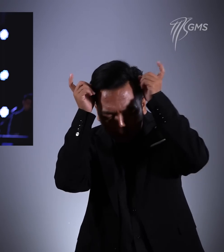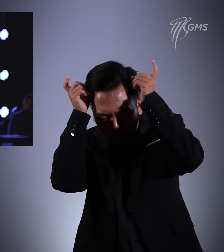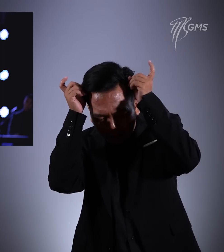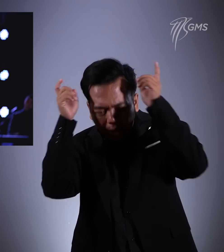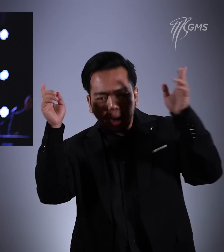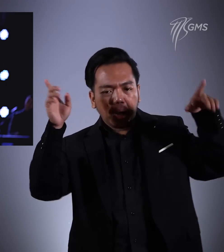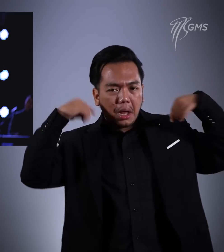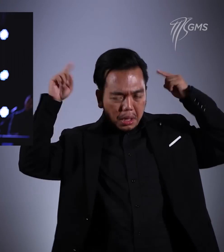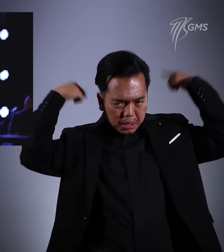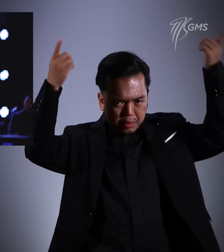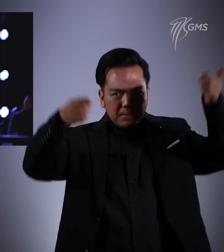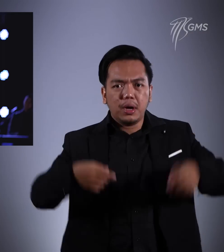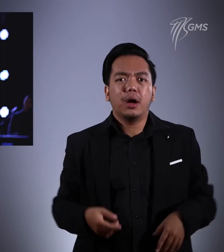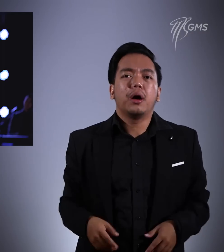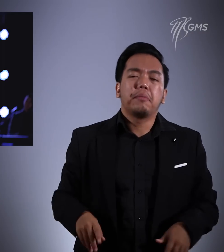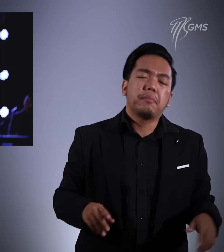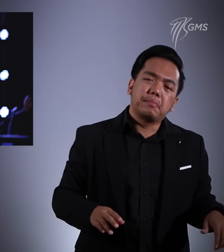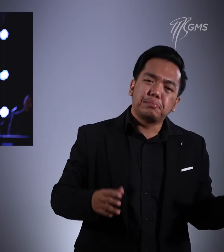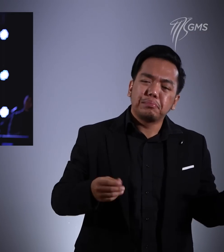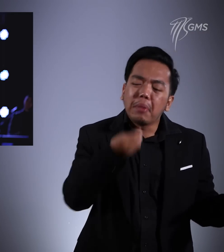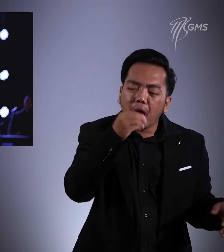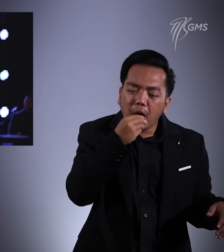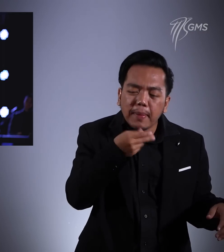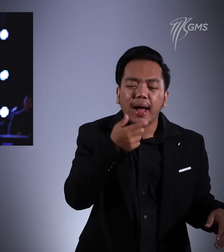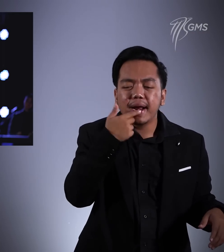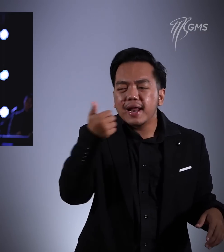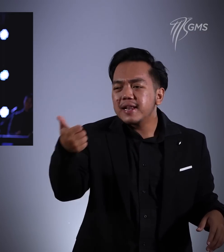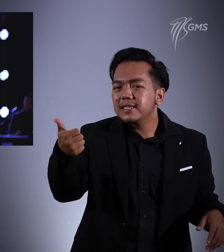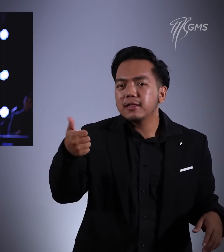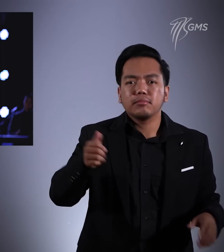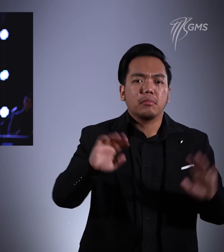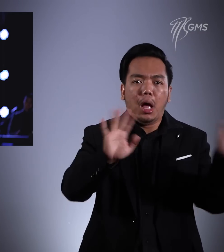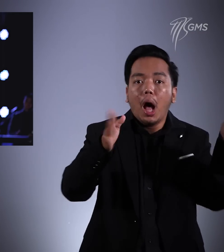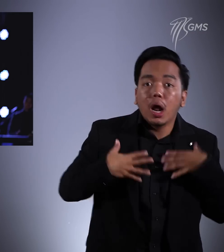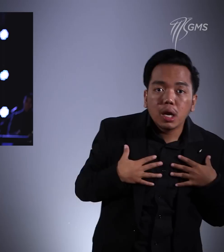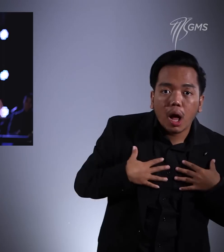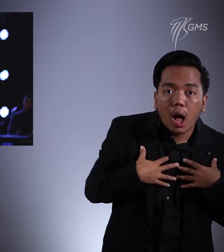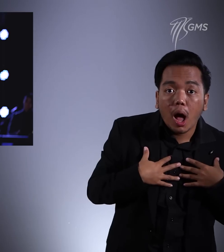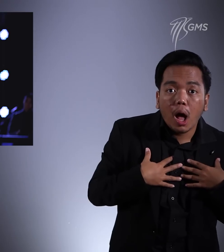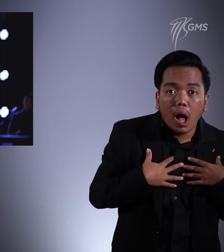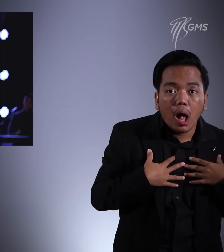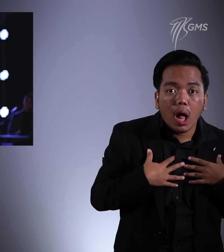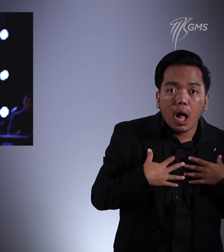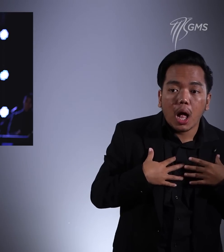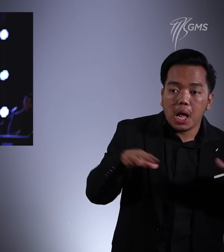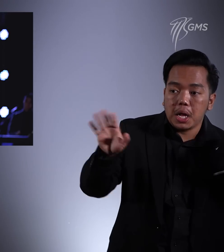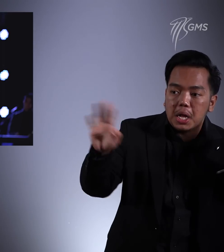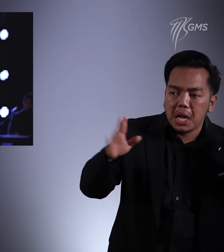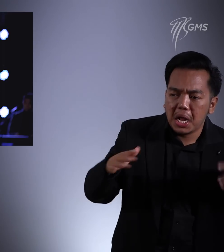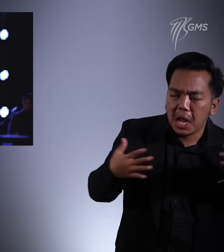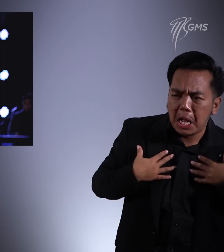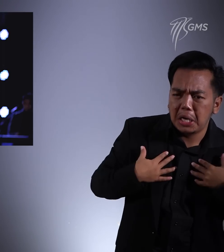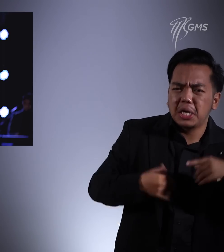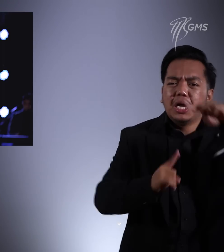kan makanan-makanan lezat ekstraan. Itu juga nggak ada. Supermarket nggak punya barang, tisu pun tidak